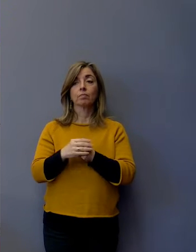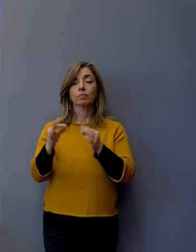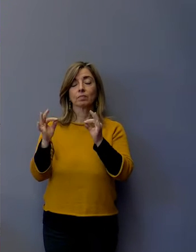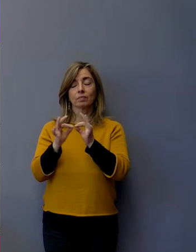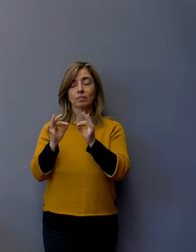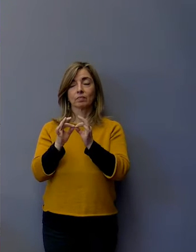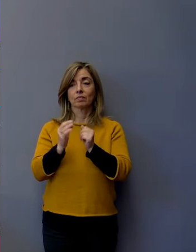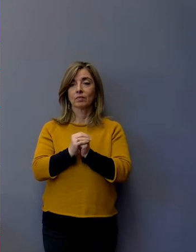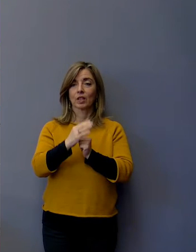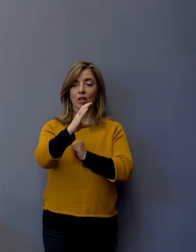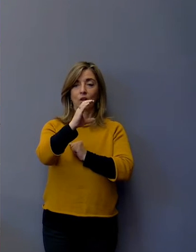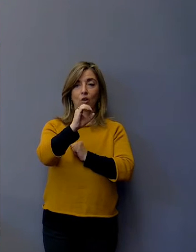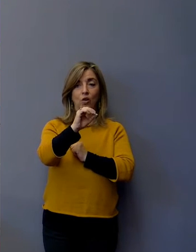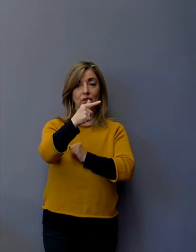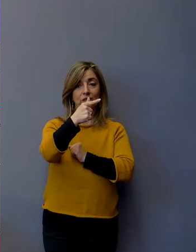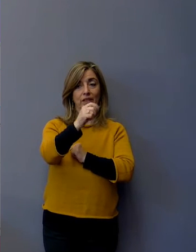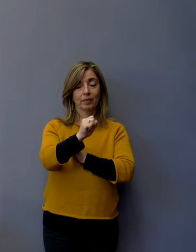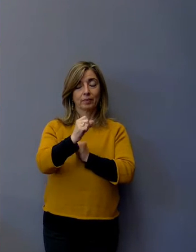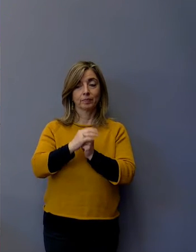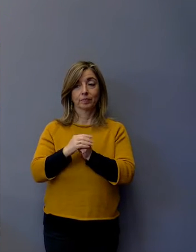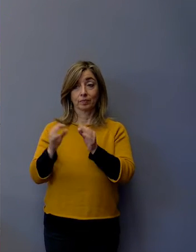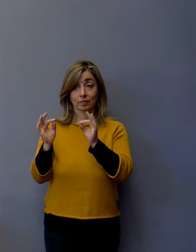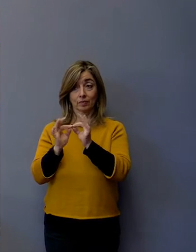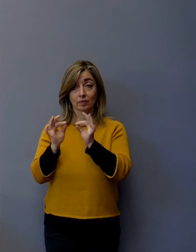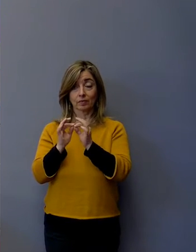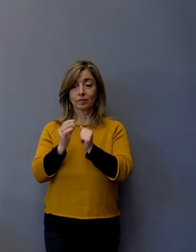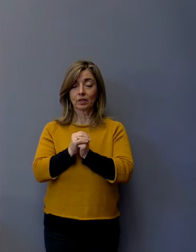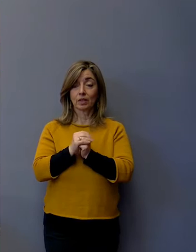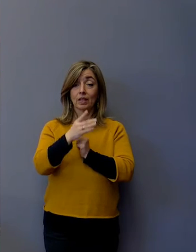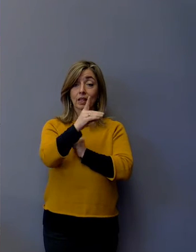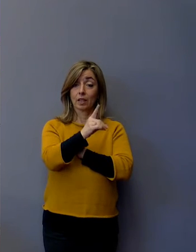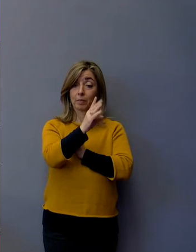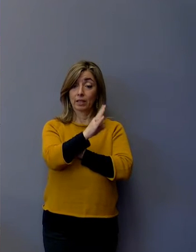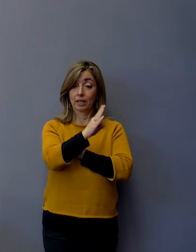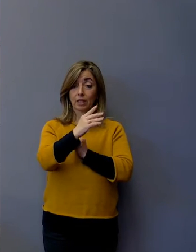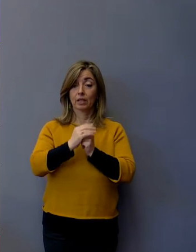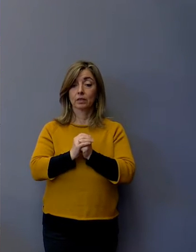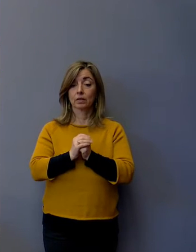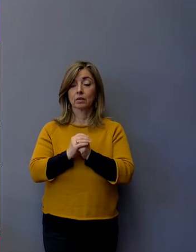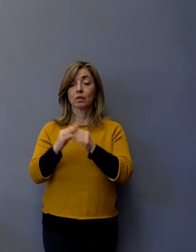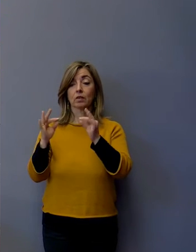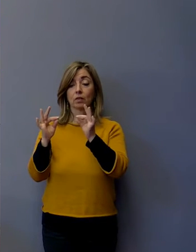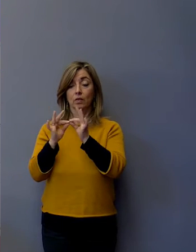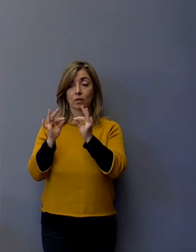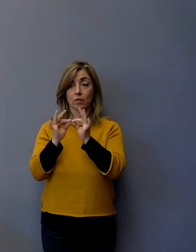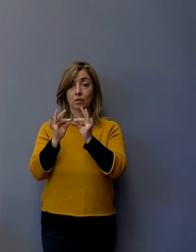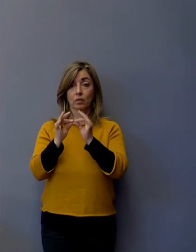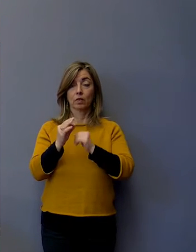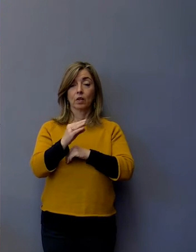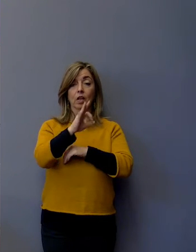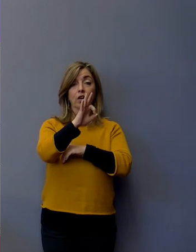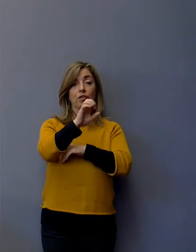consigliere costa favorevole consigliere de benedittis onorevole consigliere